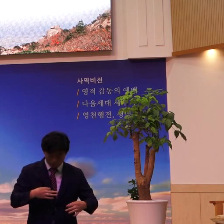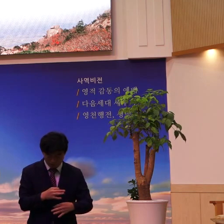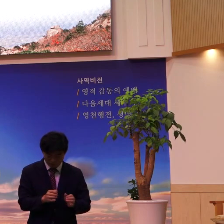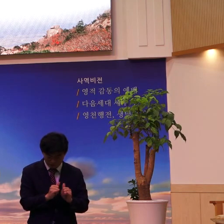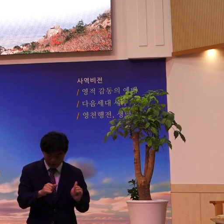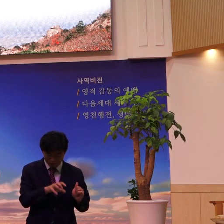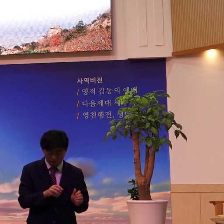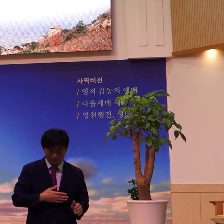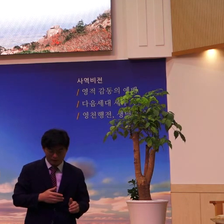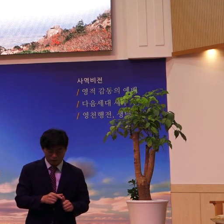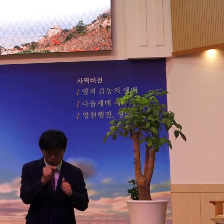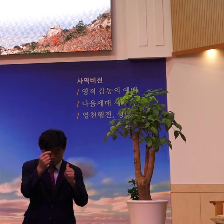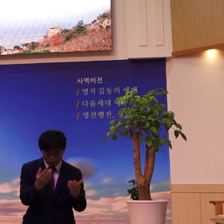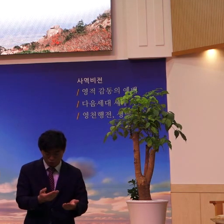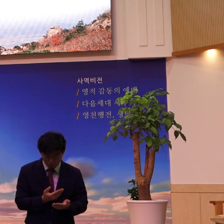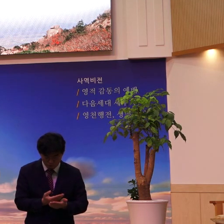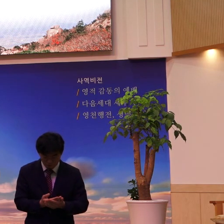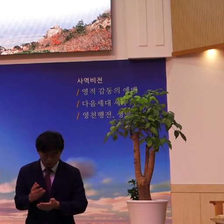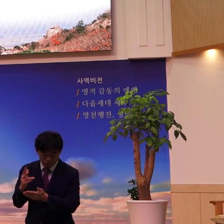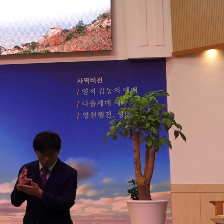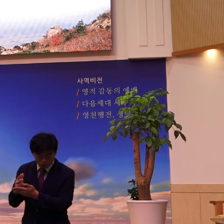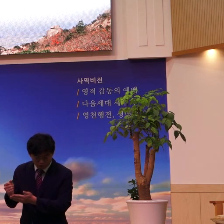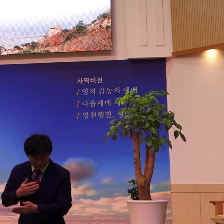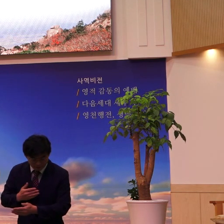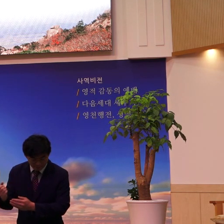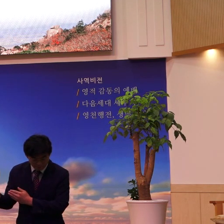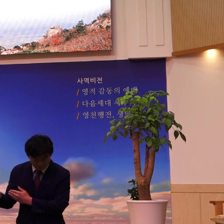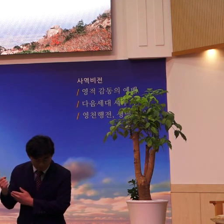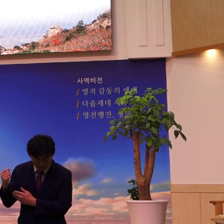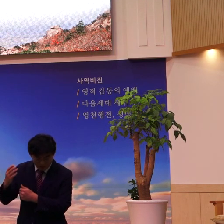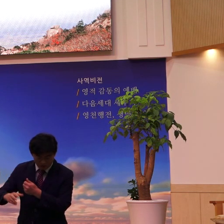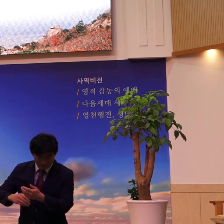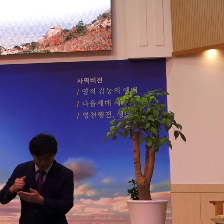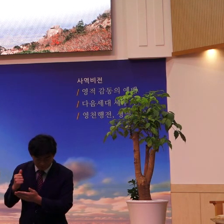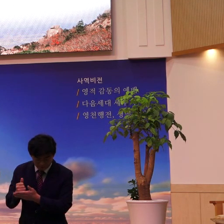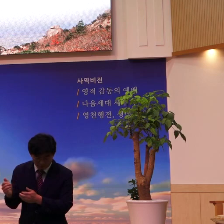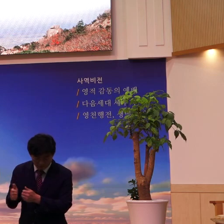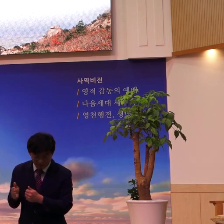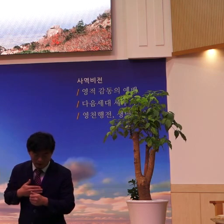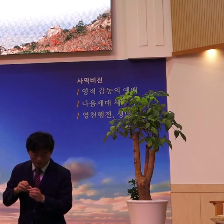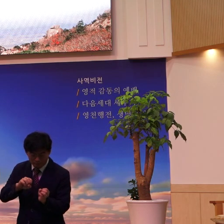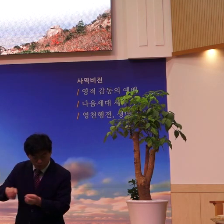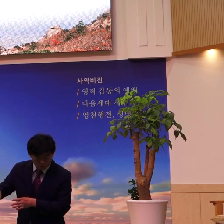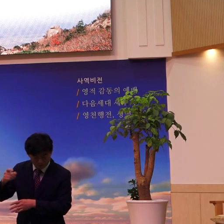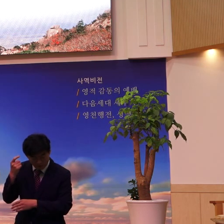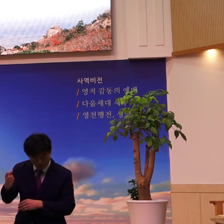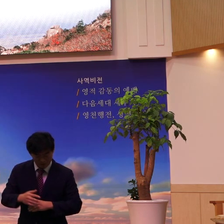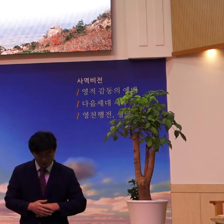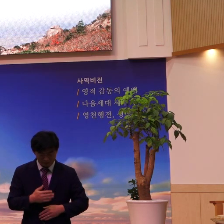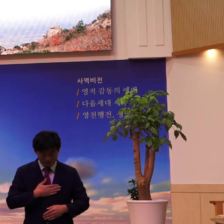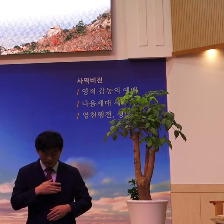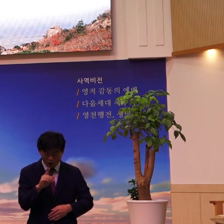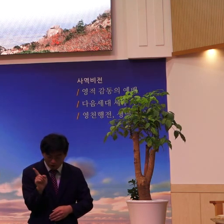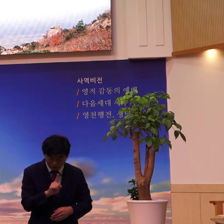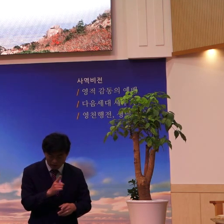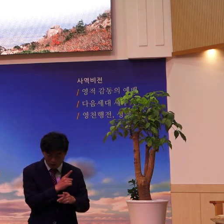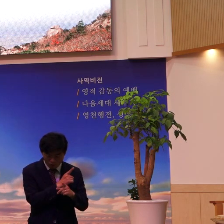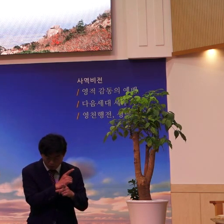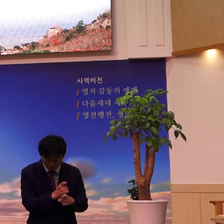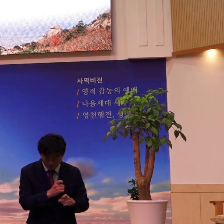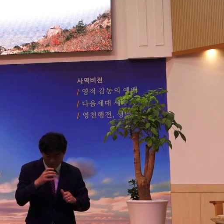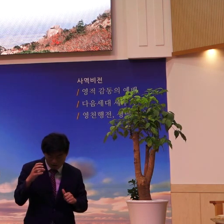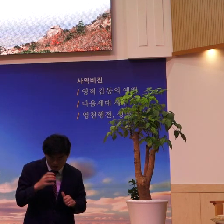나를 건지소서. 주는 나의 힘이 되신 하나님이시거늘 어찌하여 나를 버리셨나이까. 내가 어찌하여 온수의